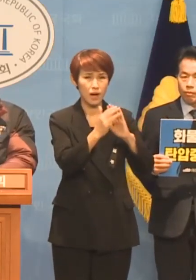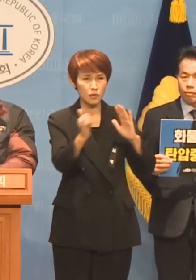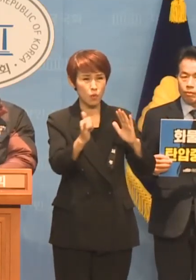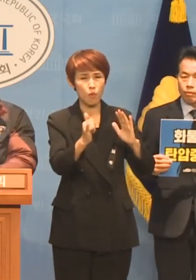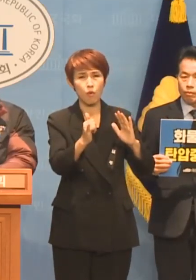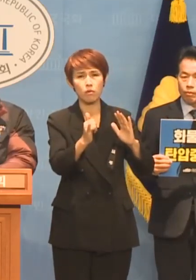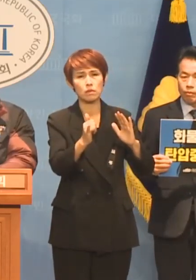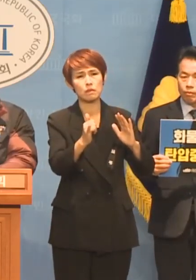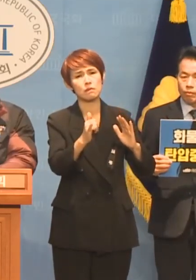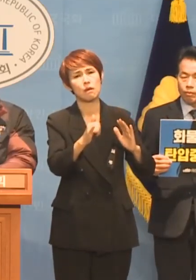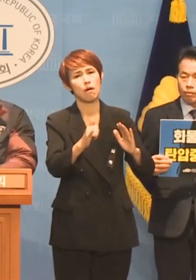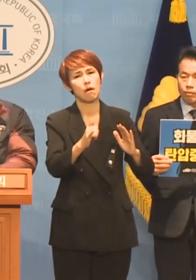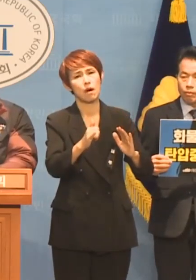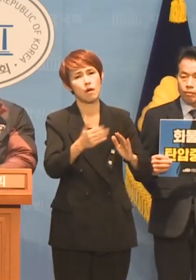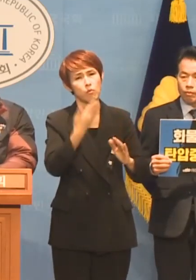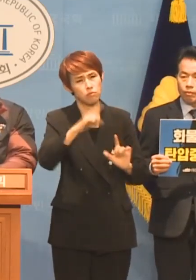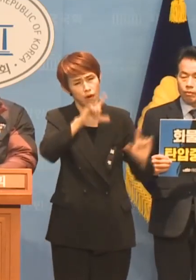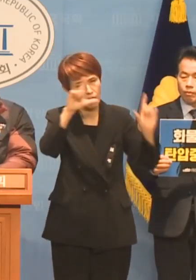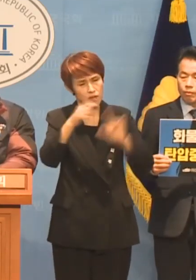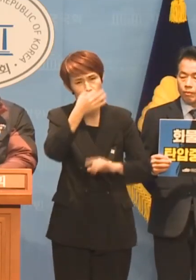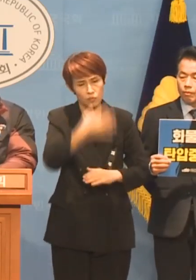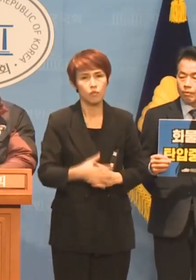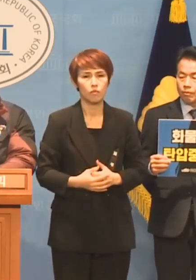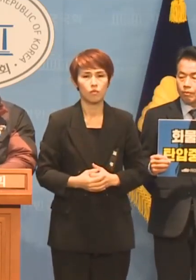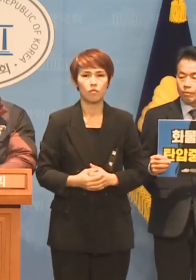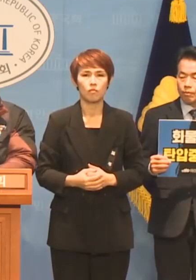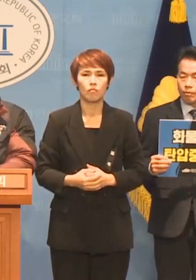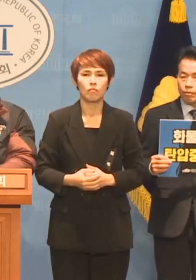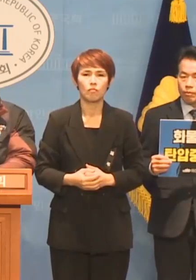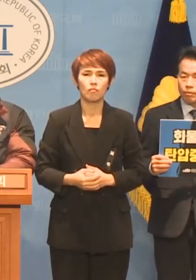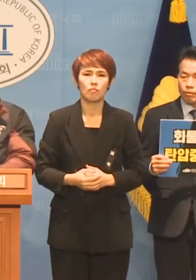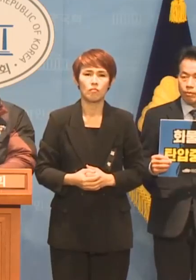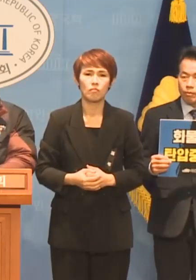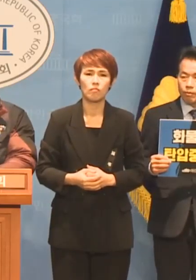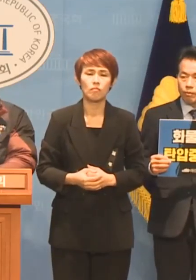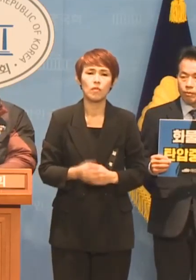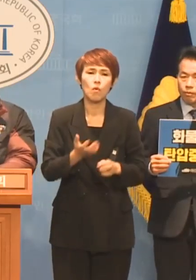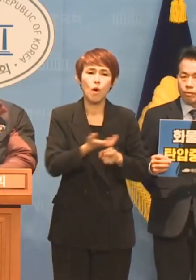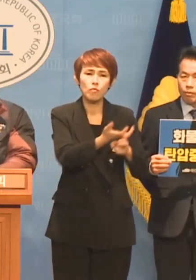길바닥에 내몰고 있습니다. 물류의 최일선에서 일하는 화물